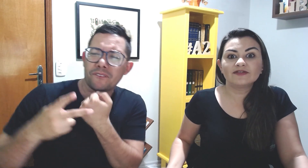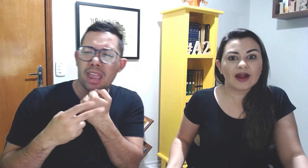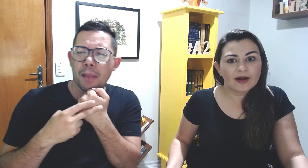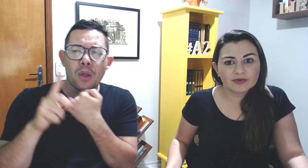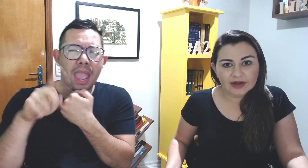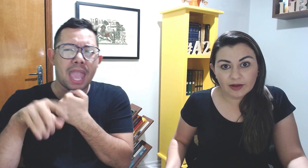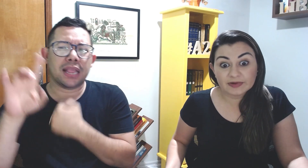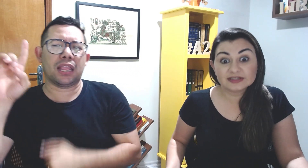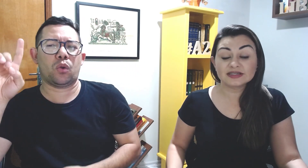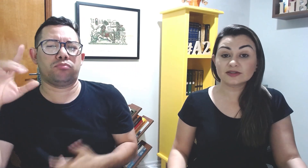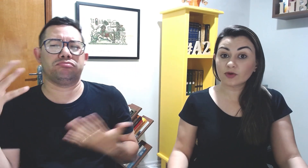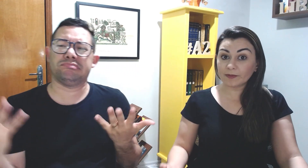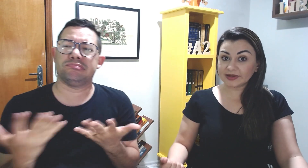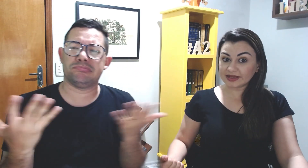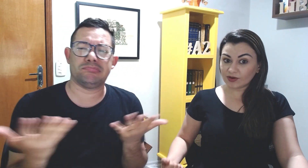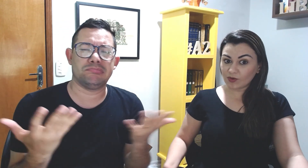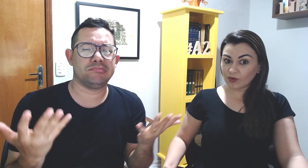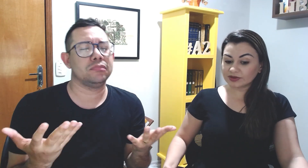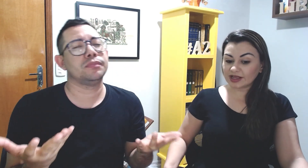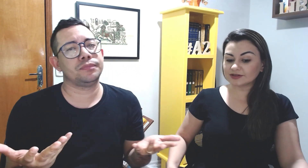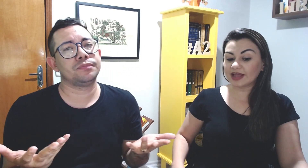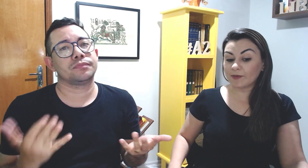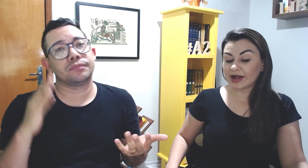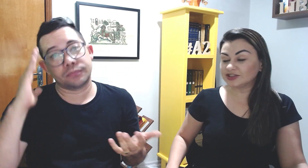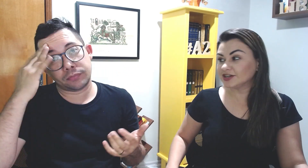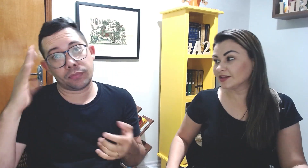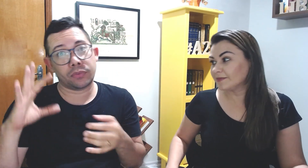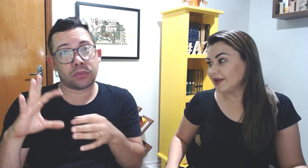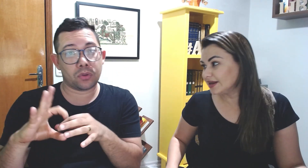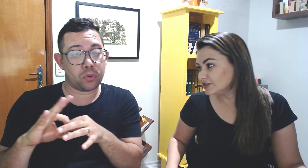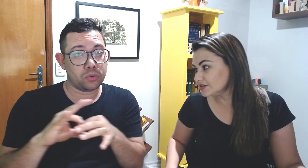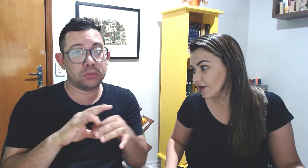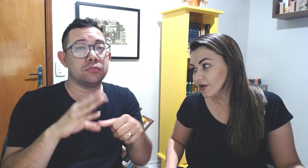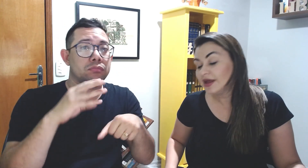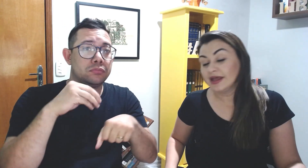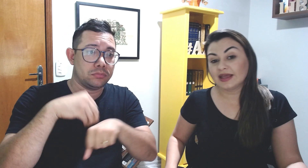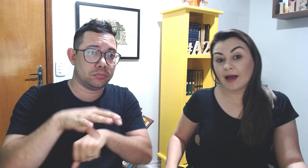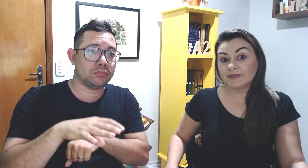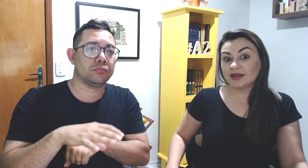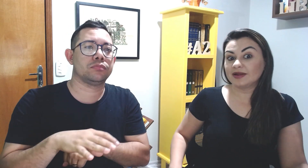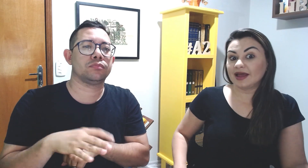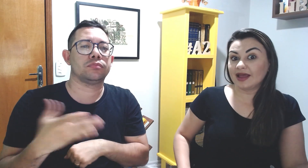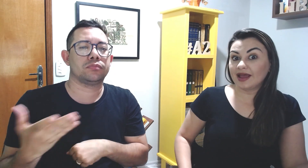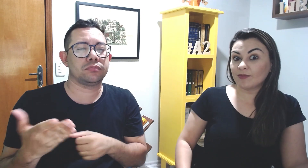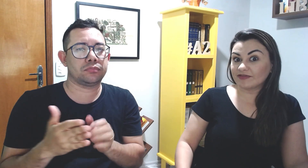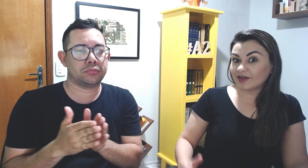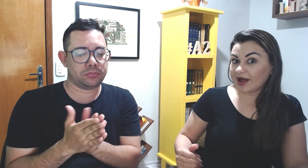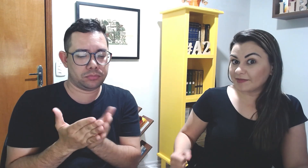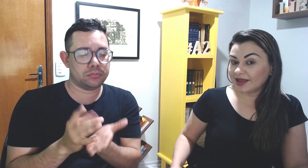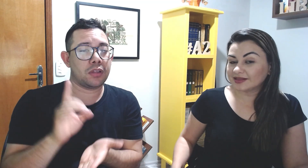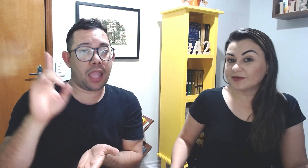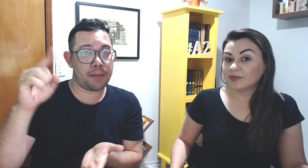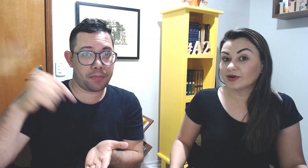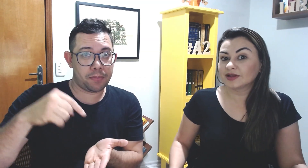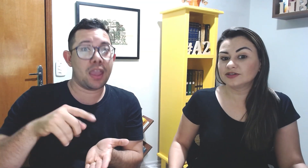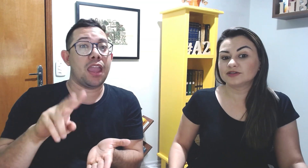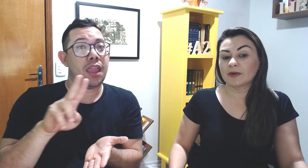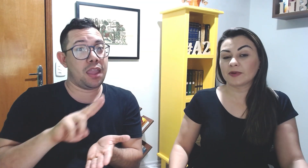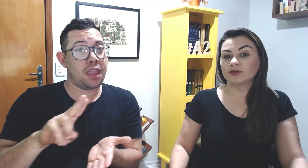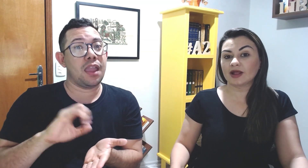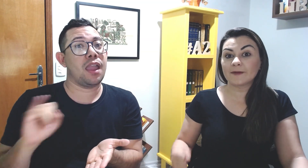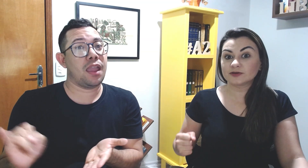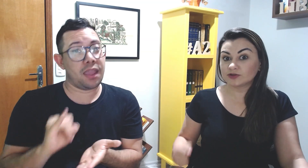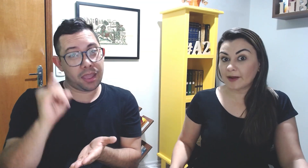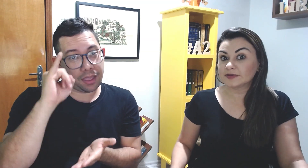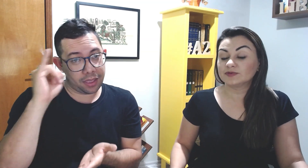que verbo, né? Eu preciso compreender o contexto. Daí uma dica também, né, Gisele? Que a Bíblia é uma ferramenta importantíssima